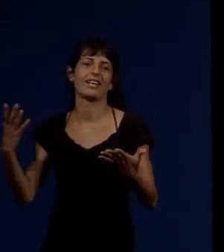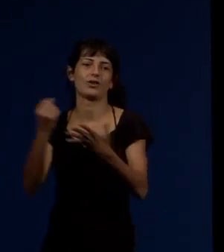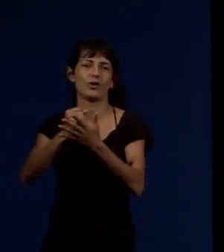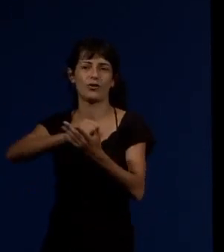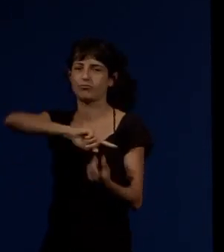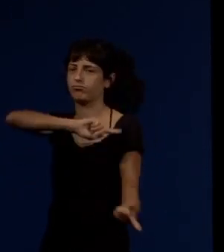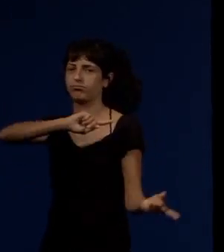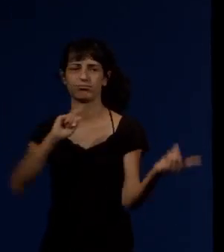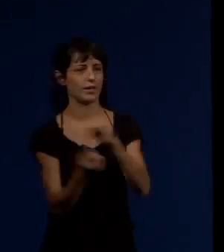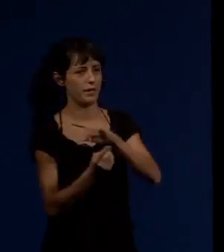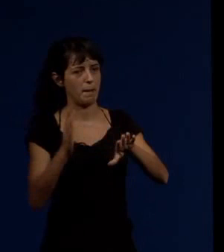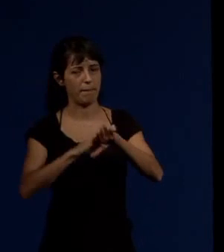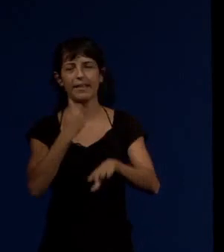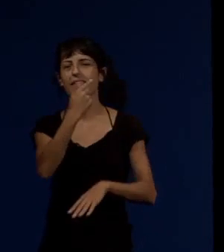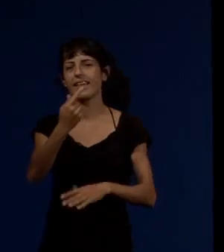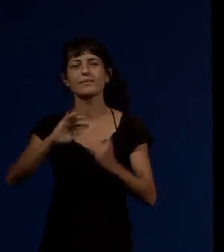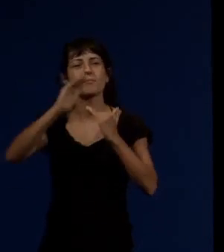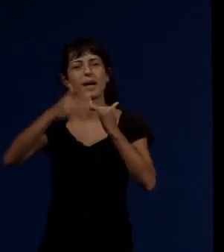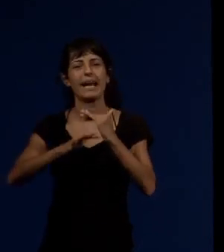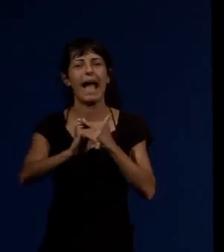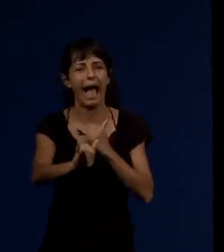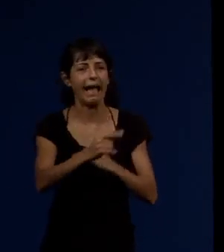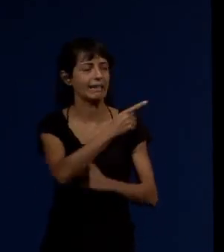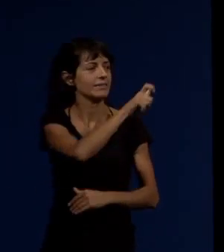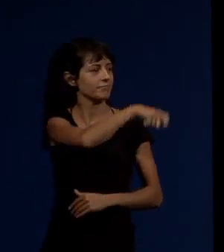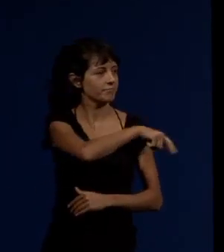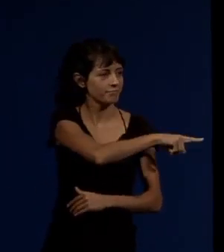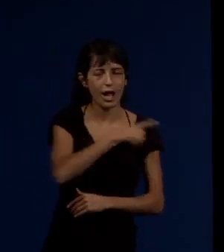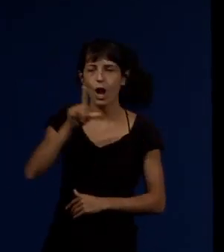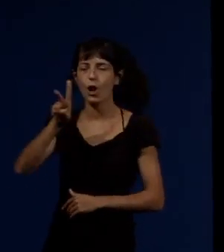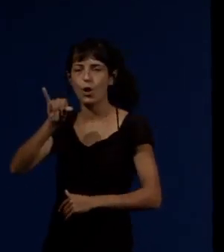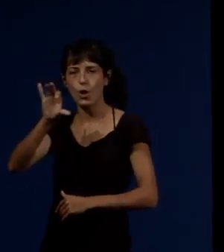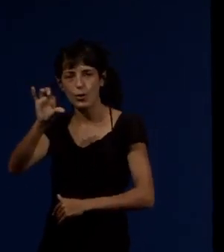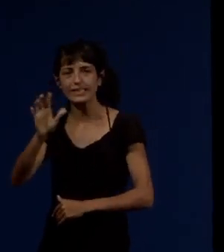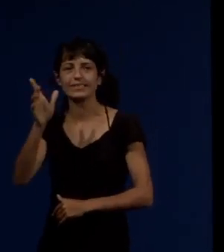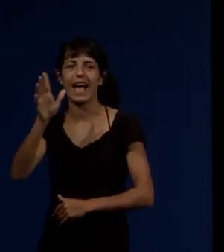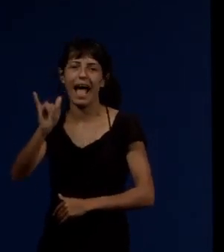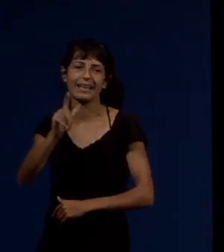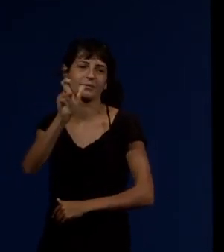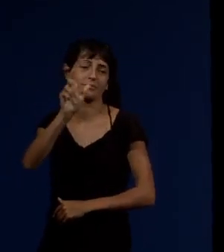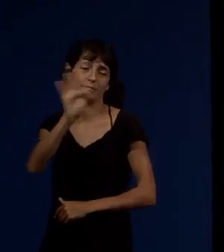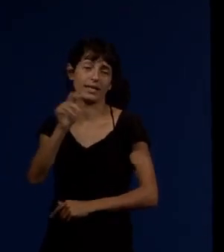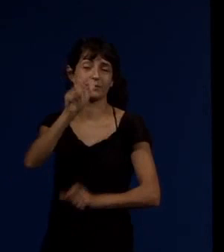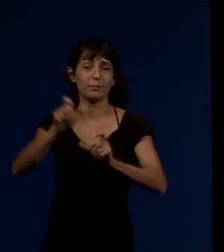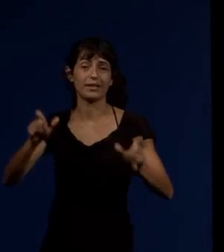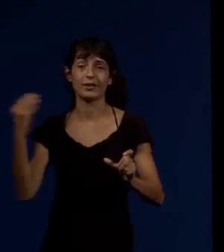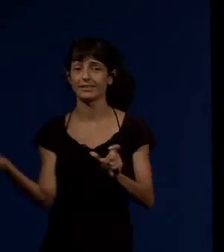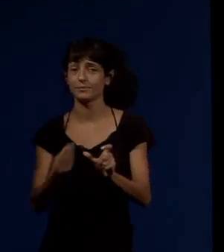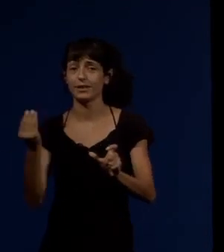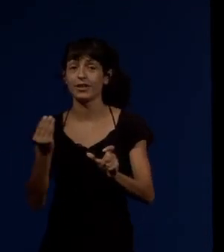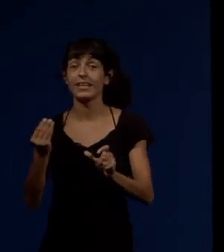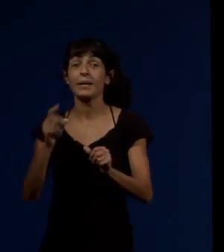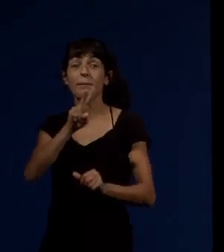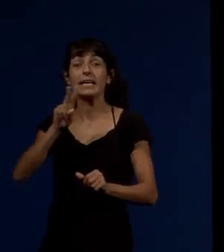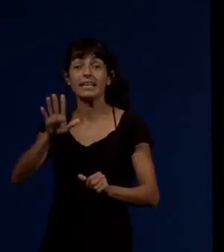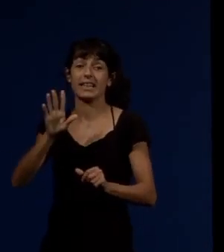dicirlles que hai Marea, que temos a Luís Villares, que temos os mellores homes e mulleres e que a partires do 25 de